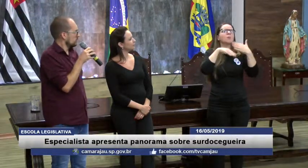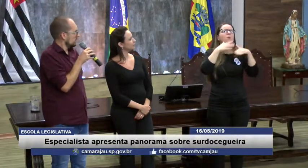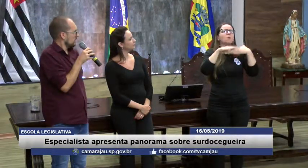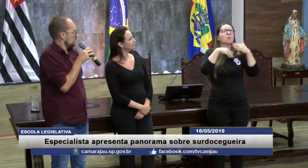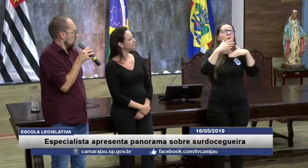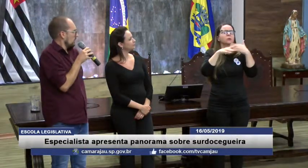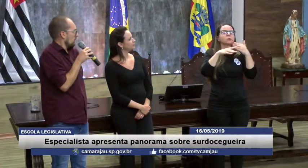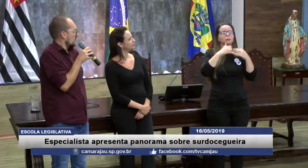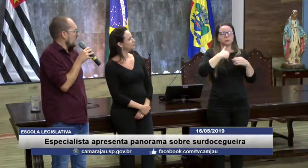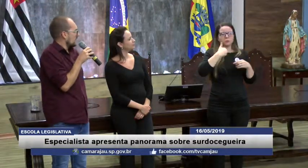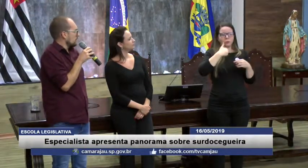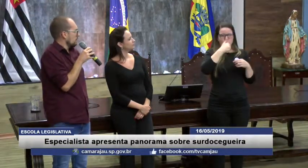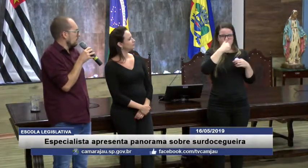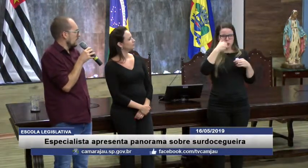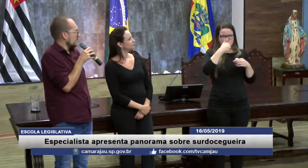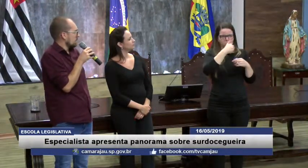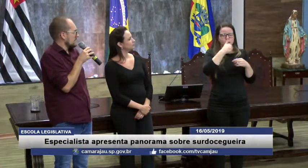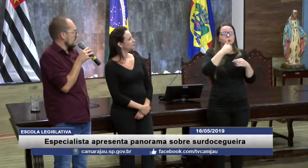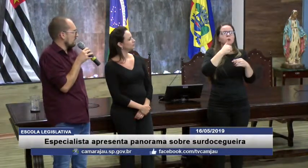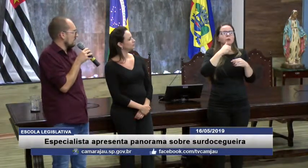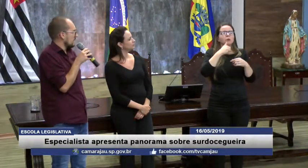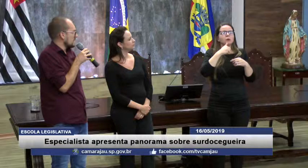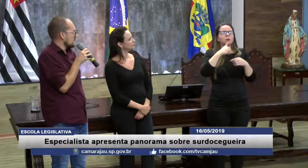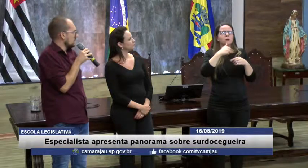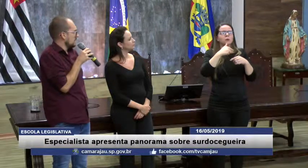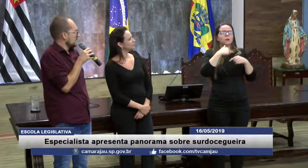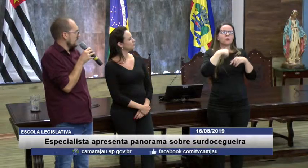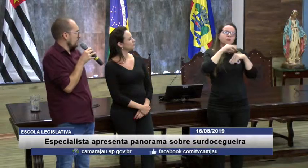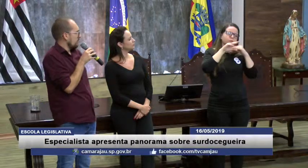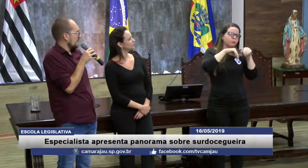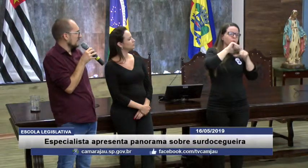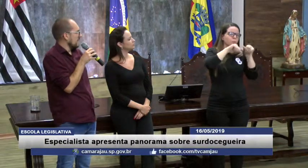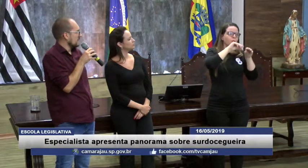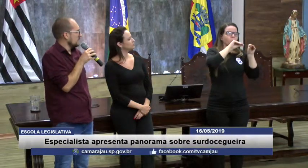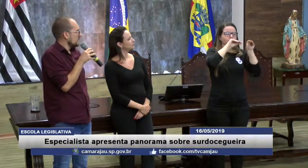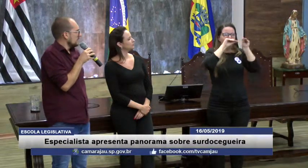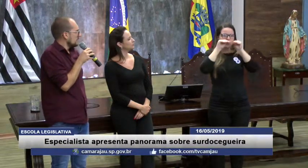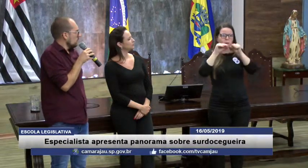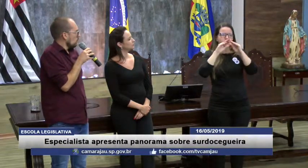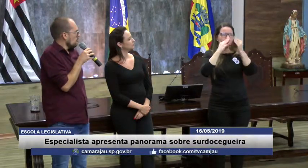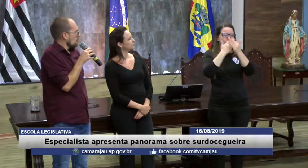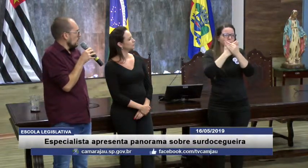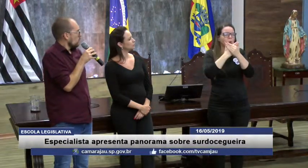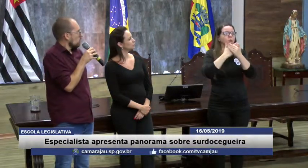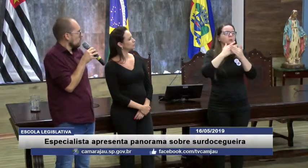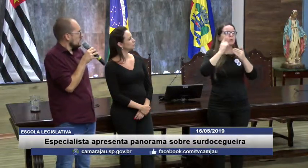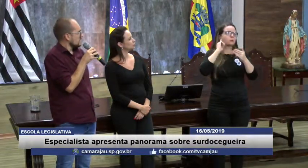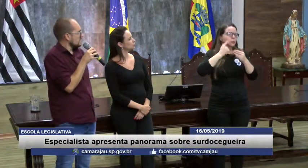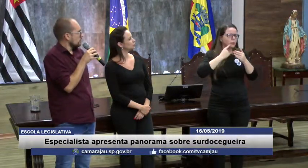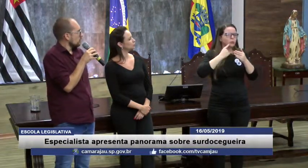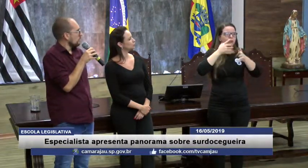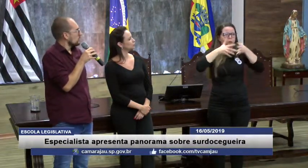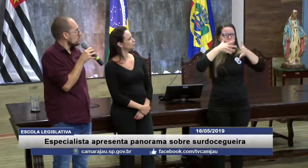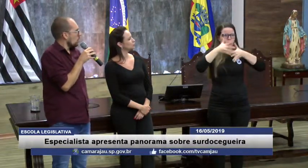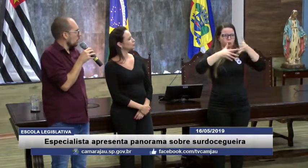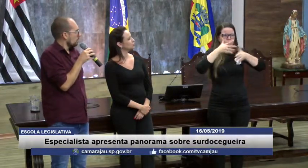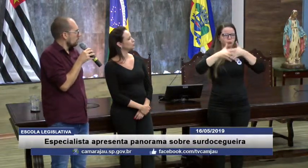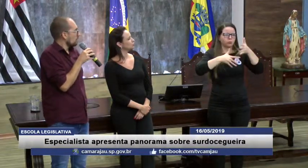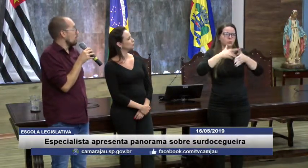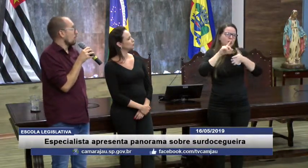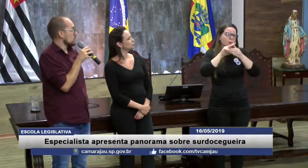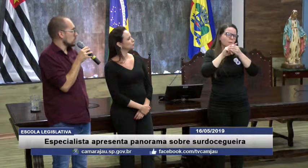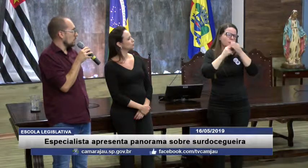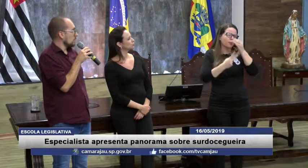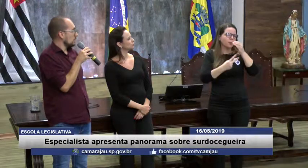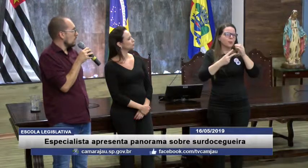tive muita afinidade com a minha mãe, prestava muita atenção na fala dela. Então, com 11 anos, eu mudei de escola,